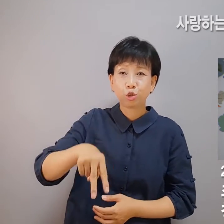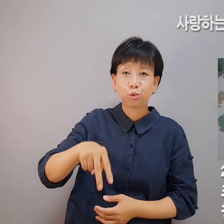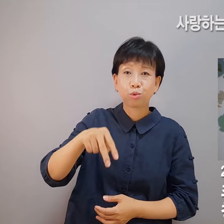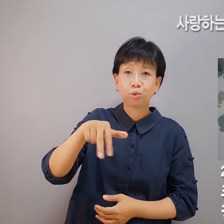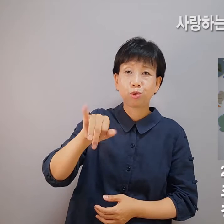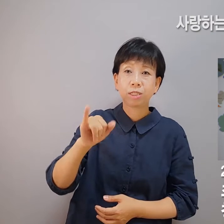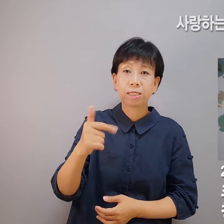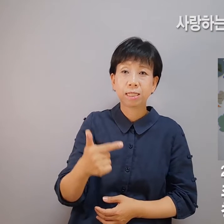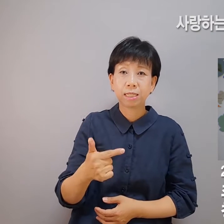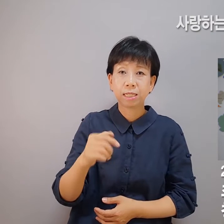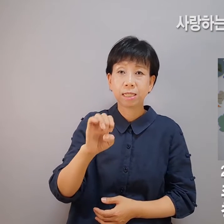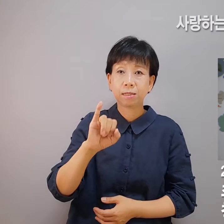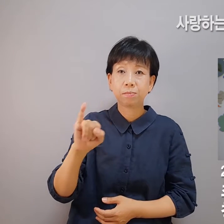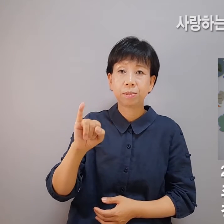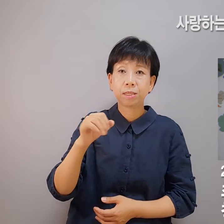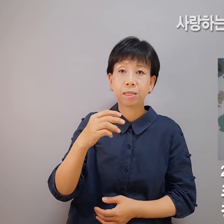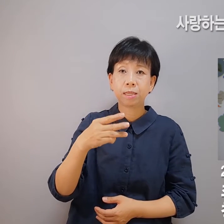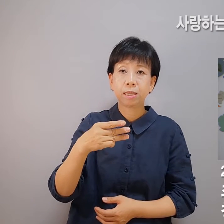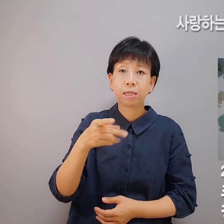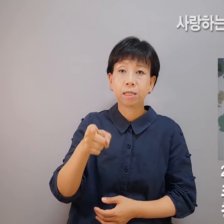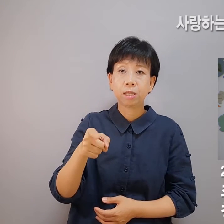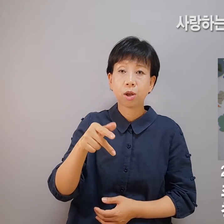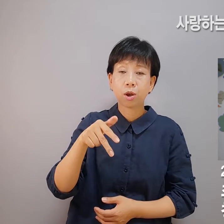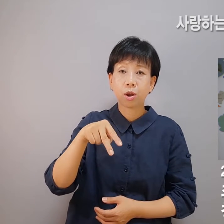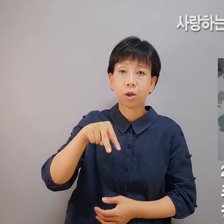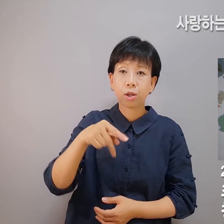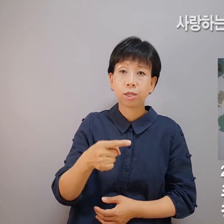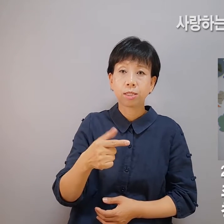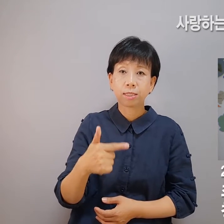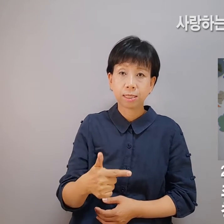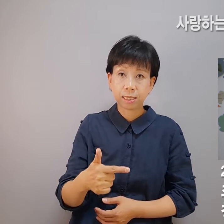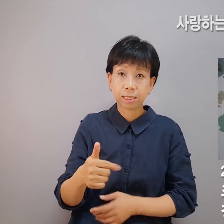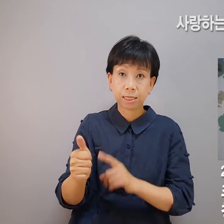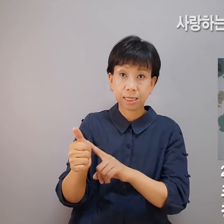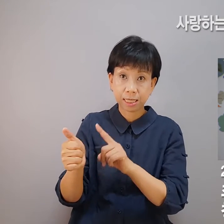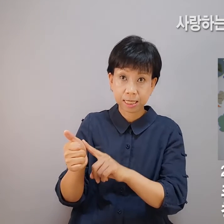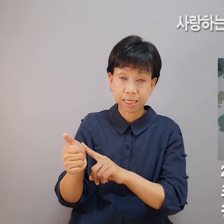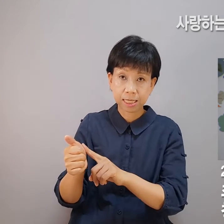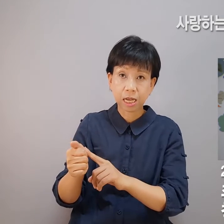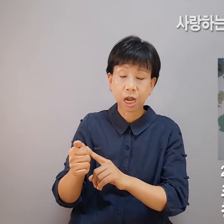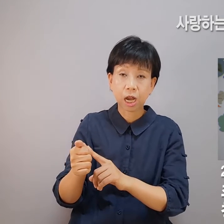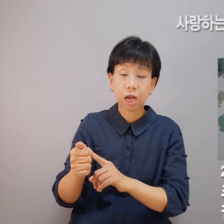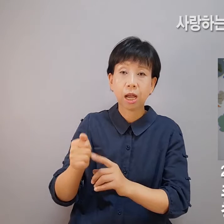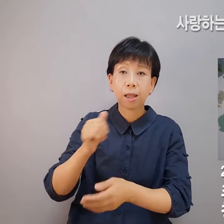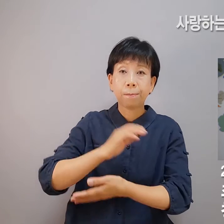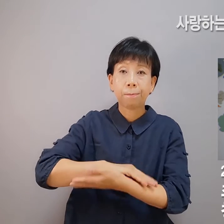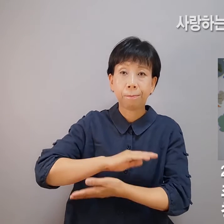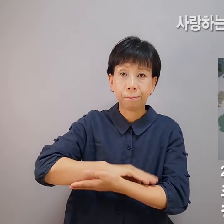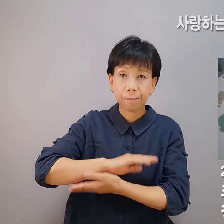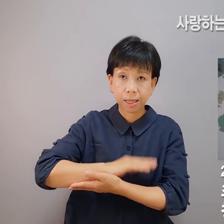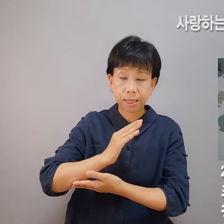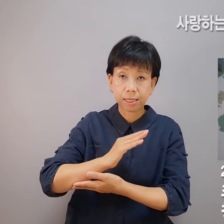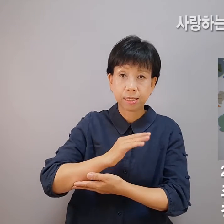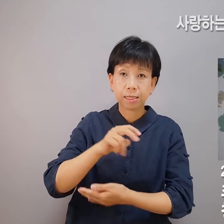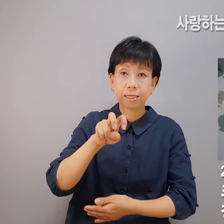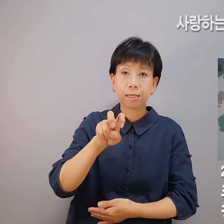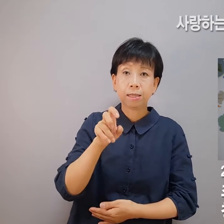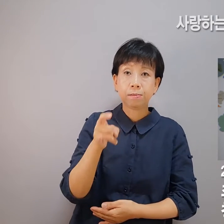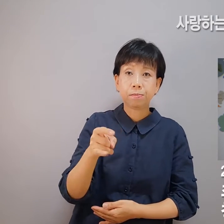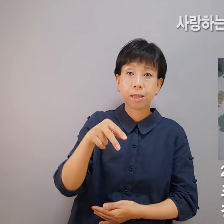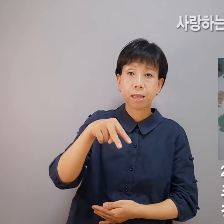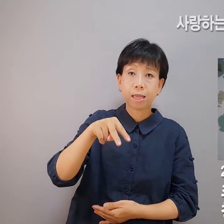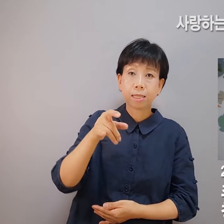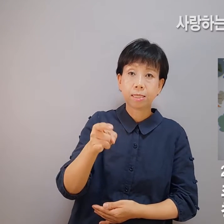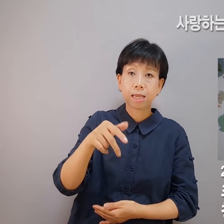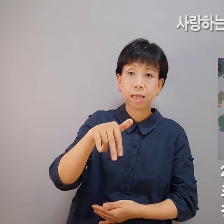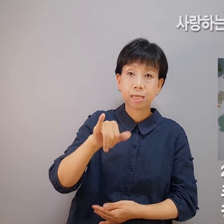성경은 쉽게 말을 유진 피터슨이 적어놓은 거니까 참고만 하실 수 있는 거예요. 이렇게